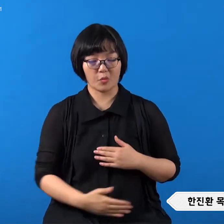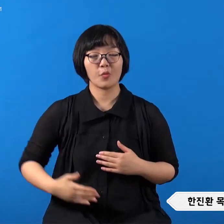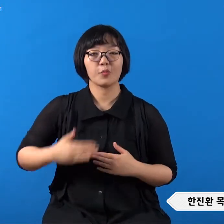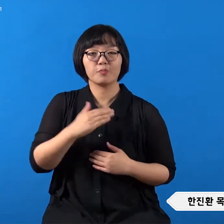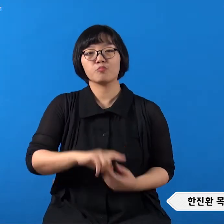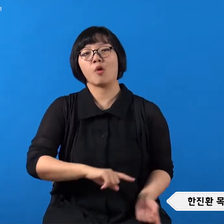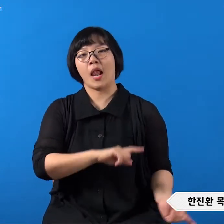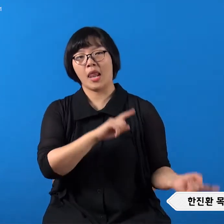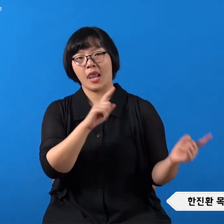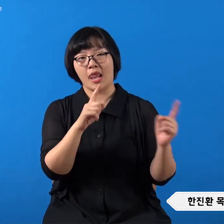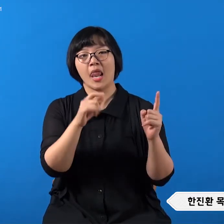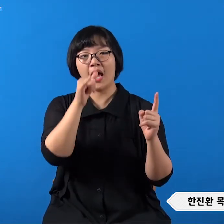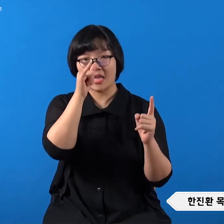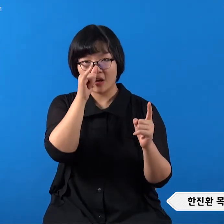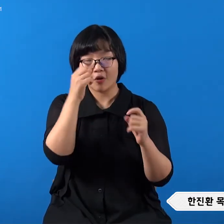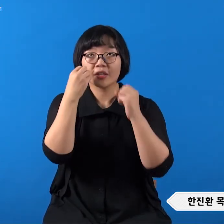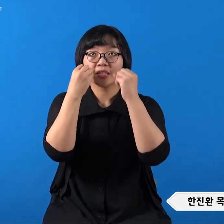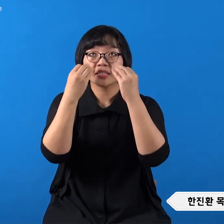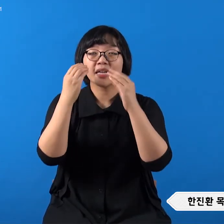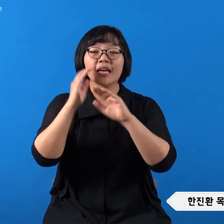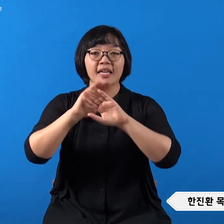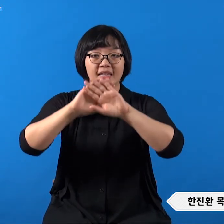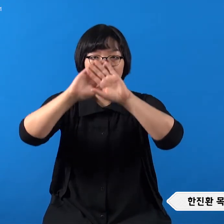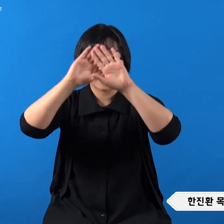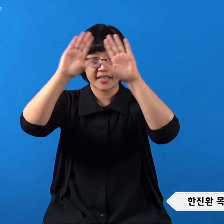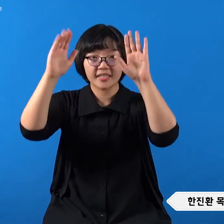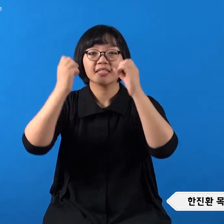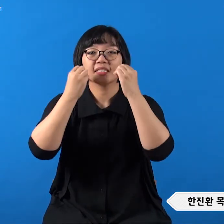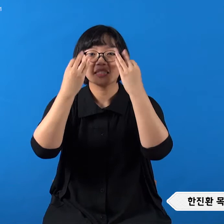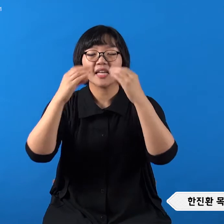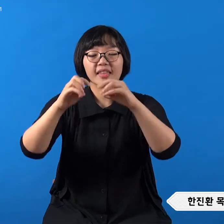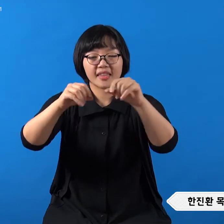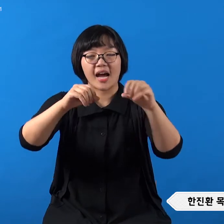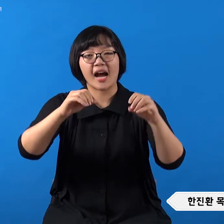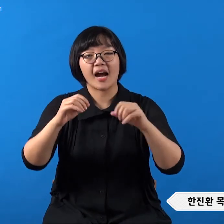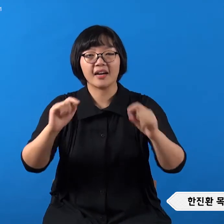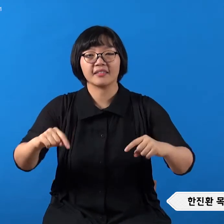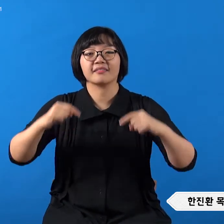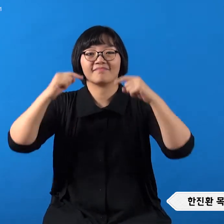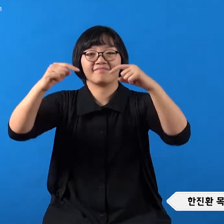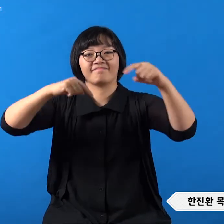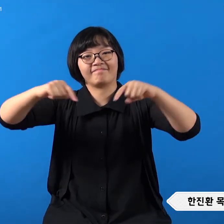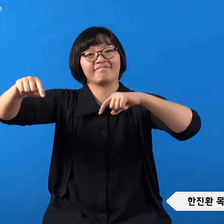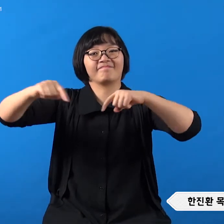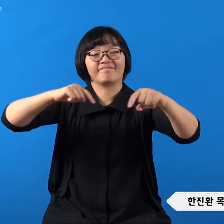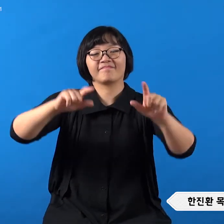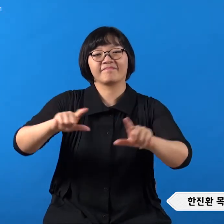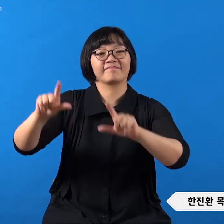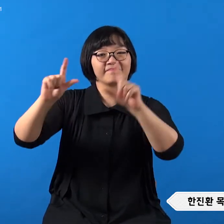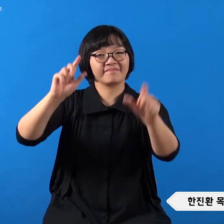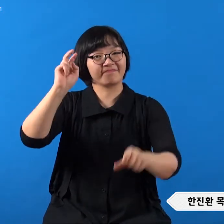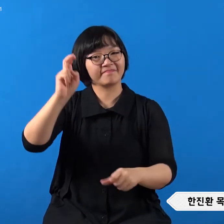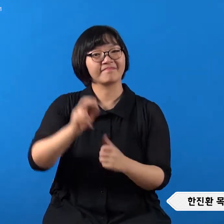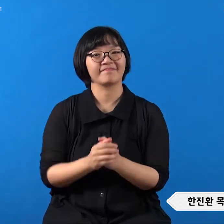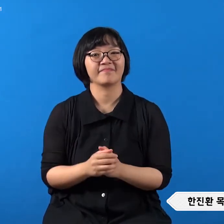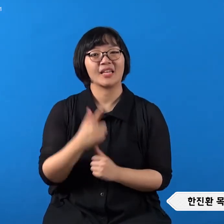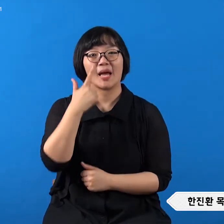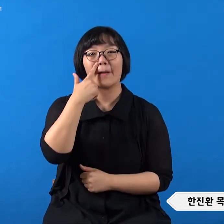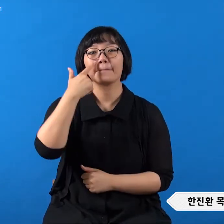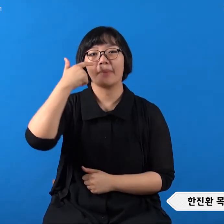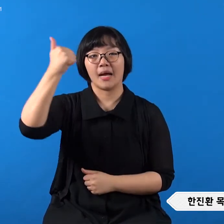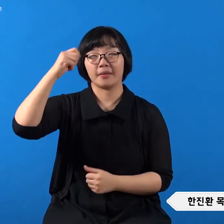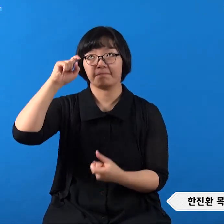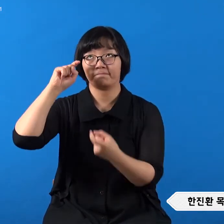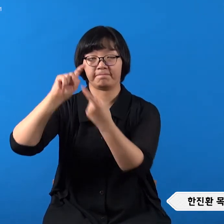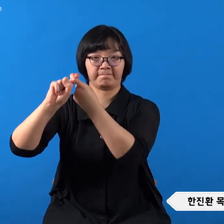몸으로 부활해서 새하늘 새 땅에서 영원히 통치하면서 살게 됩니다. 아버지께 속한